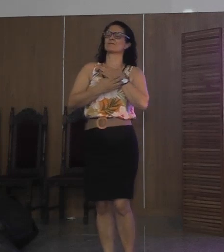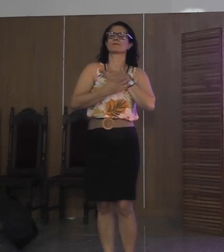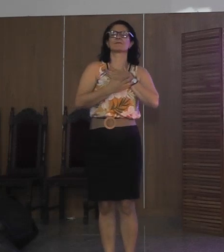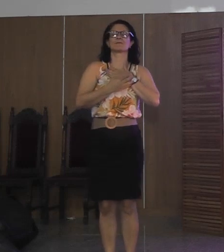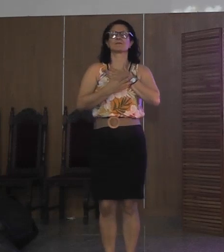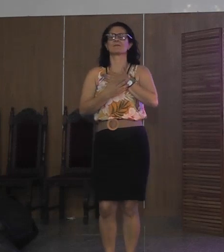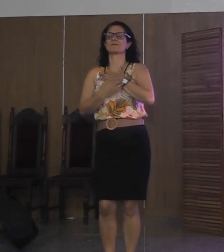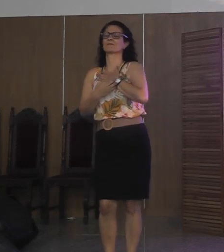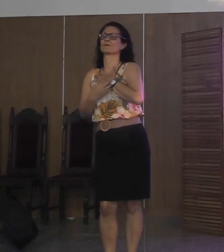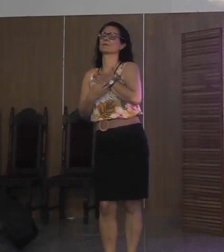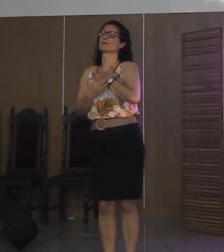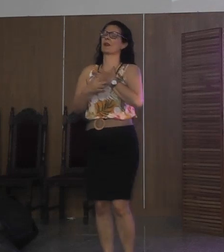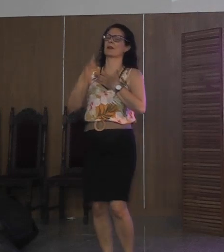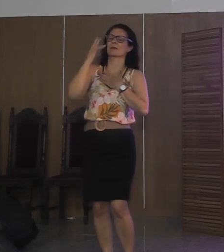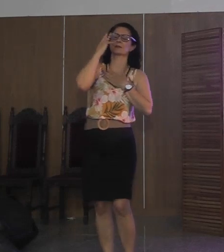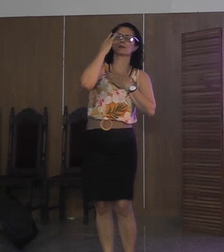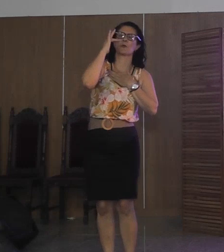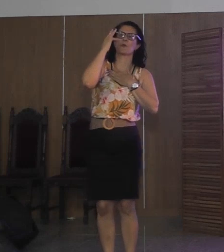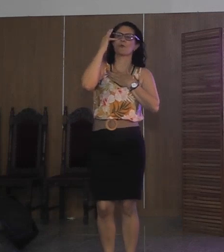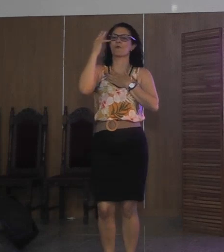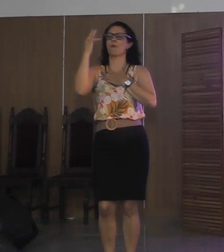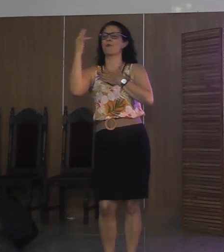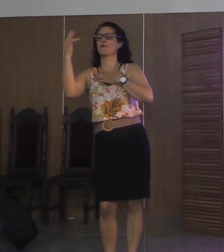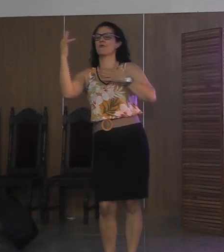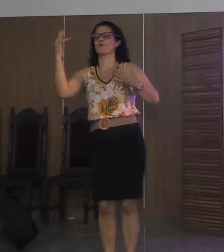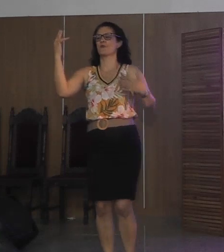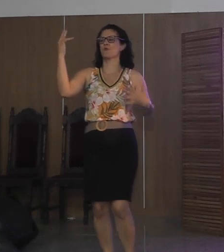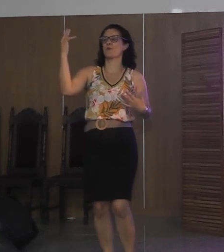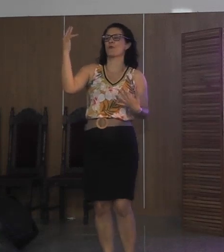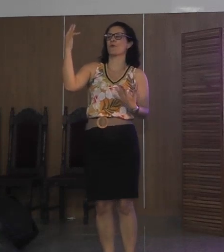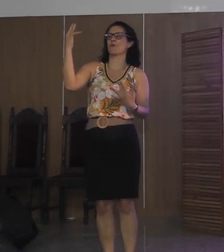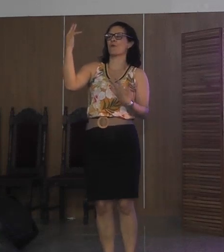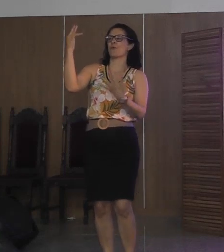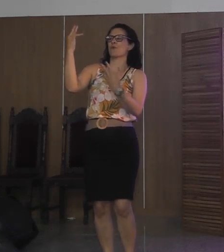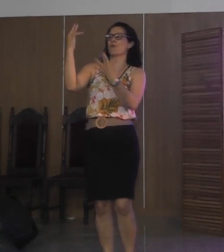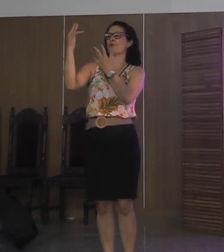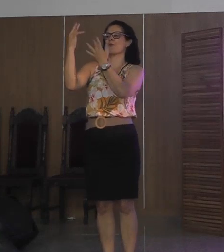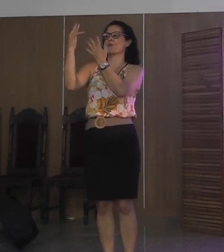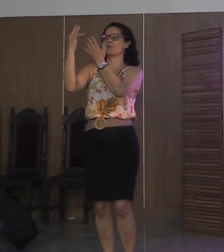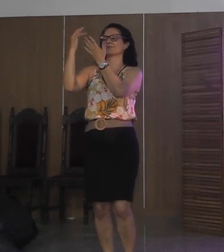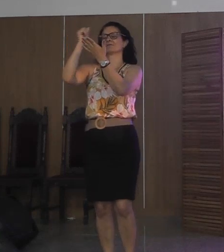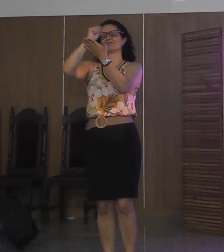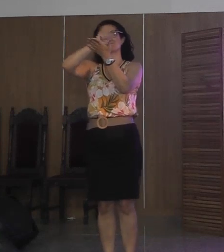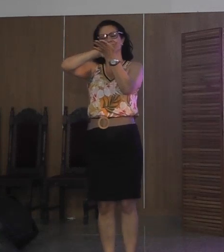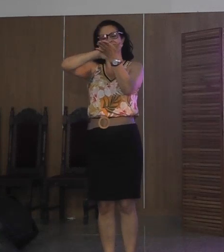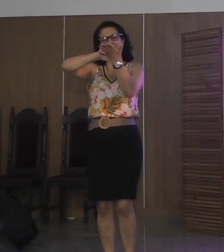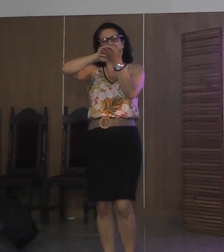Deus. Assim como o fogo, assim como o fogo